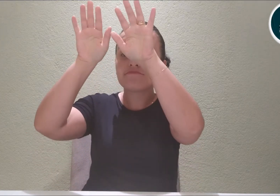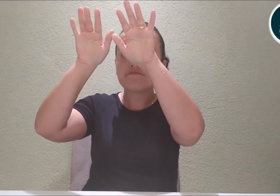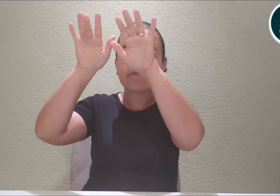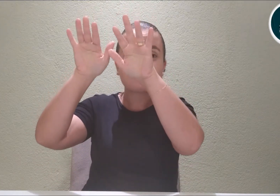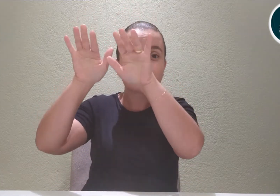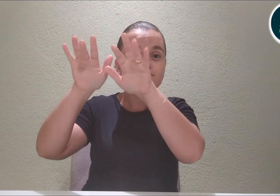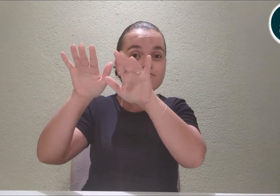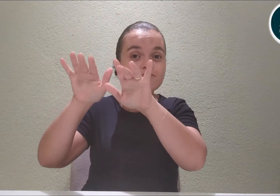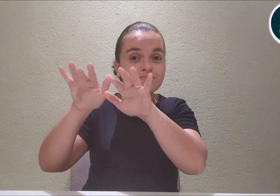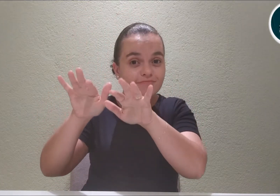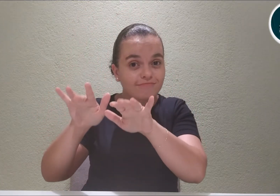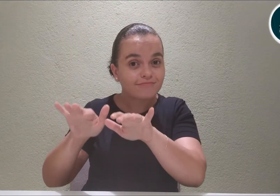do céu.